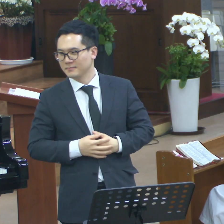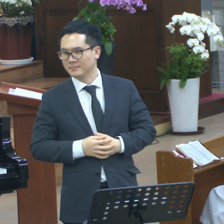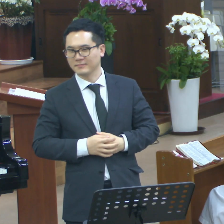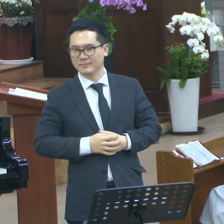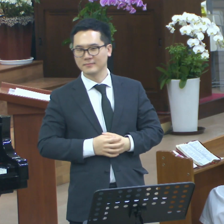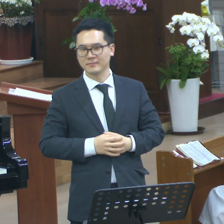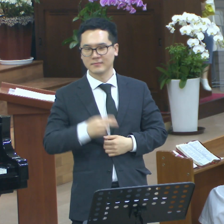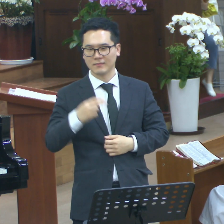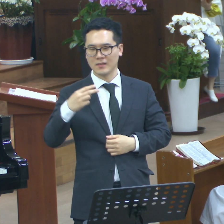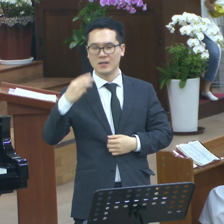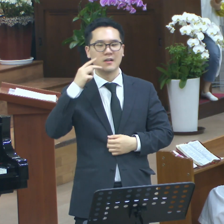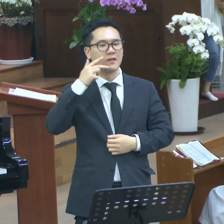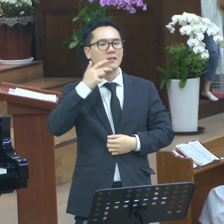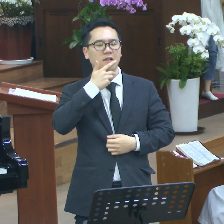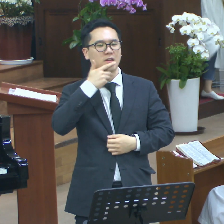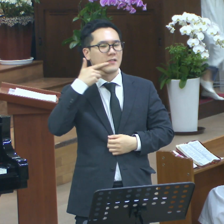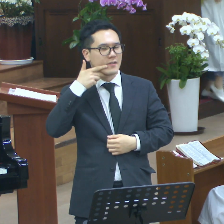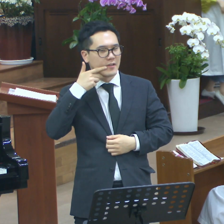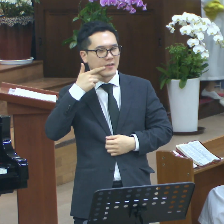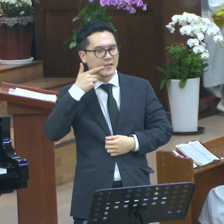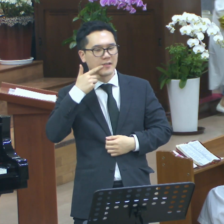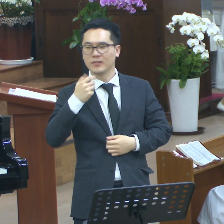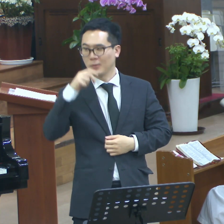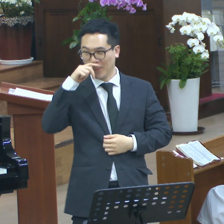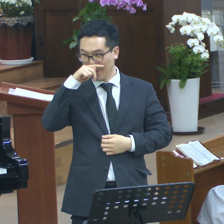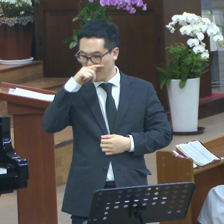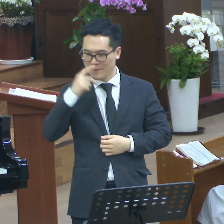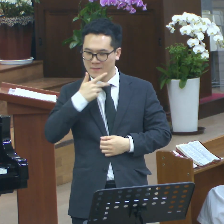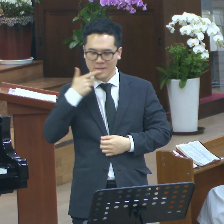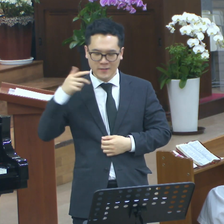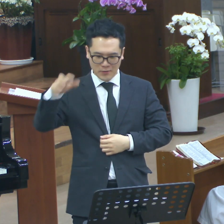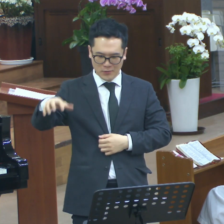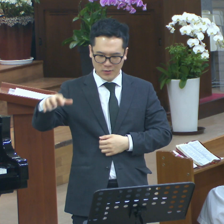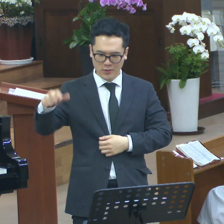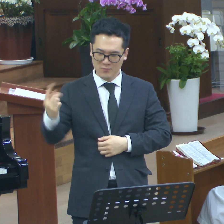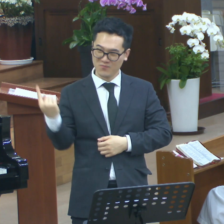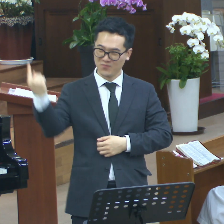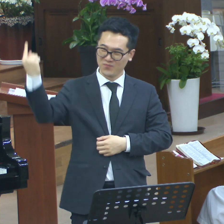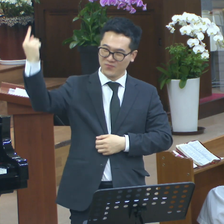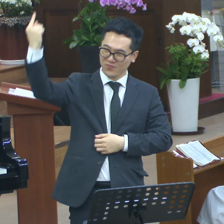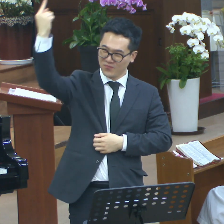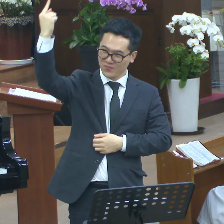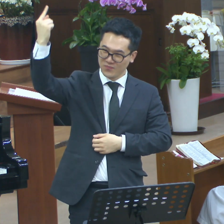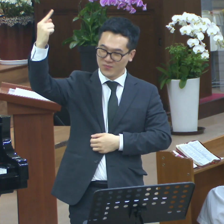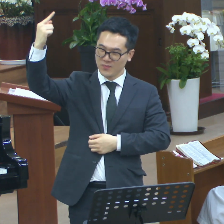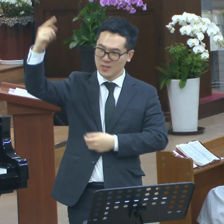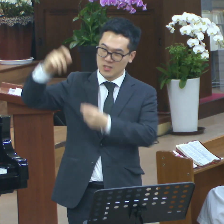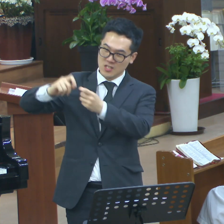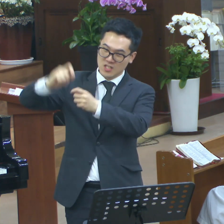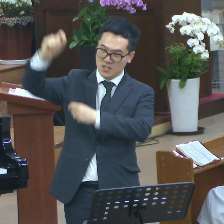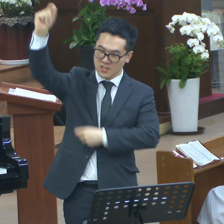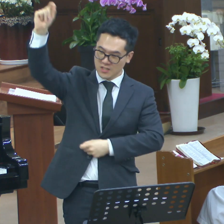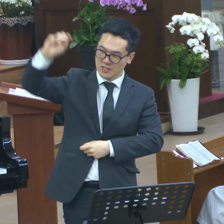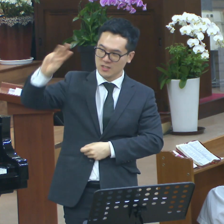런던에는 높이 309.6m나 되는 더 샤드라는 초고층 빌딩이 있습니다.